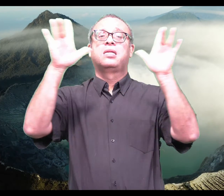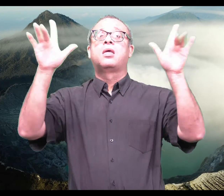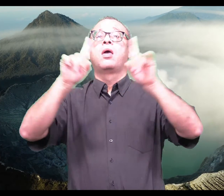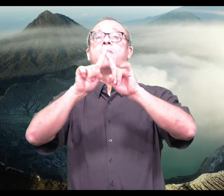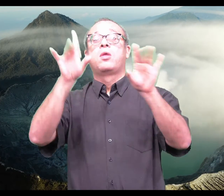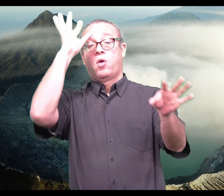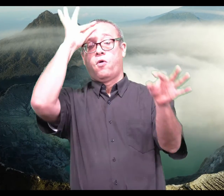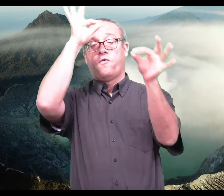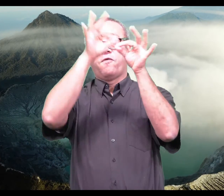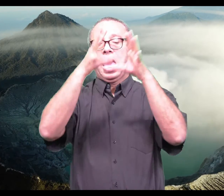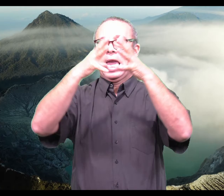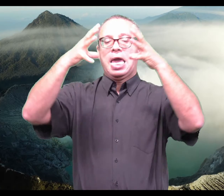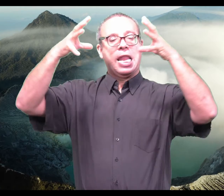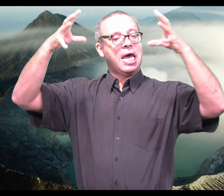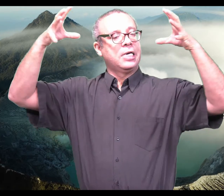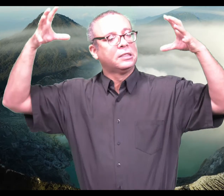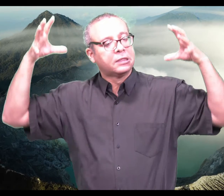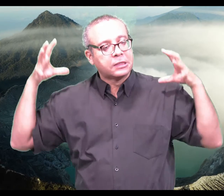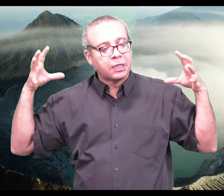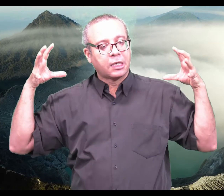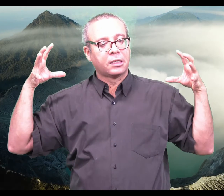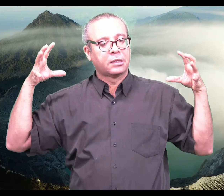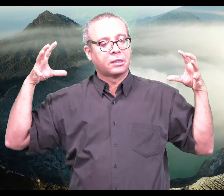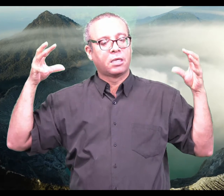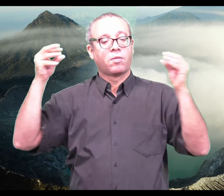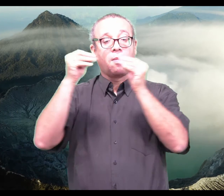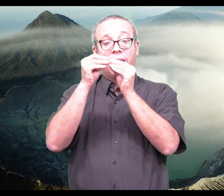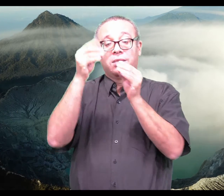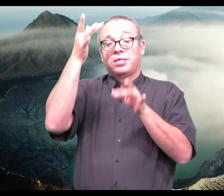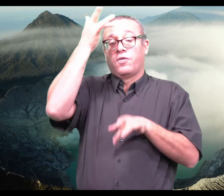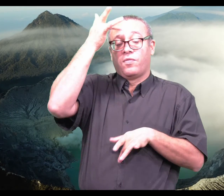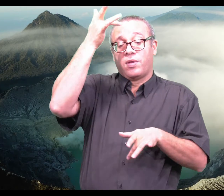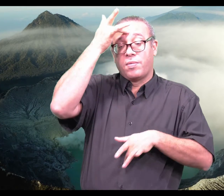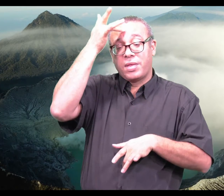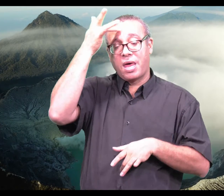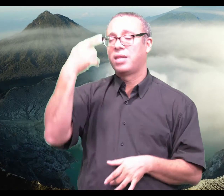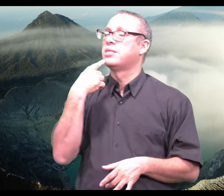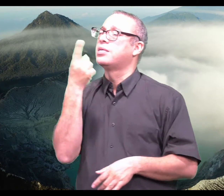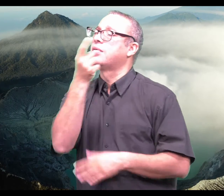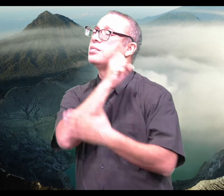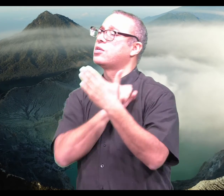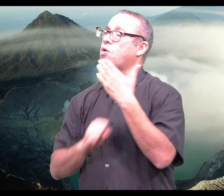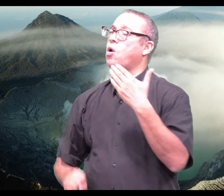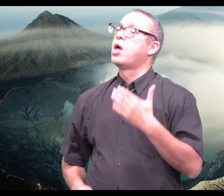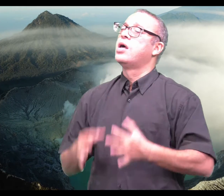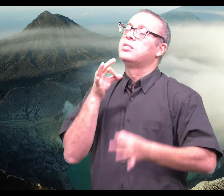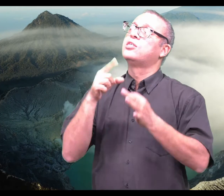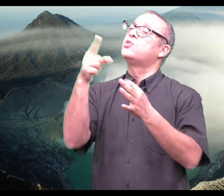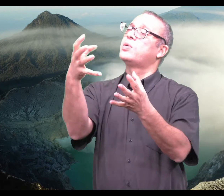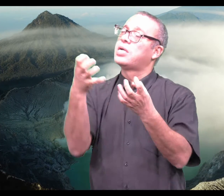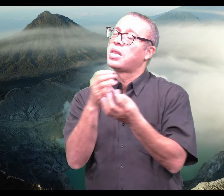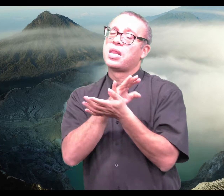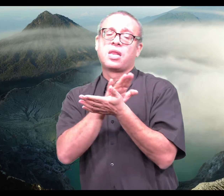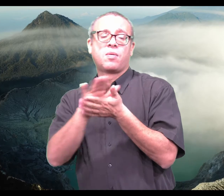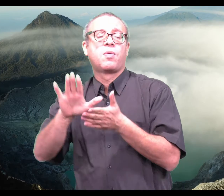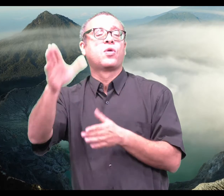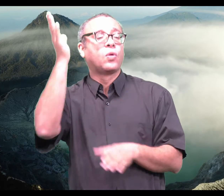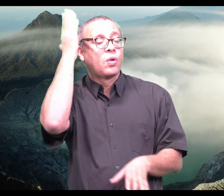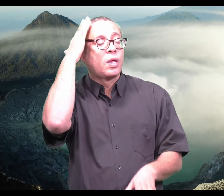su fe era más grande que su enfermedad. Señor, si quieres, puedes limpiarme. En otras palabras, yo sé,